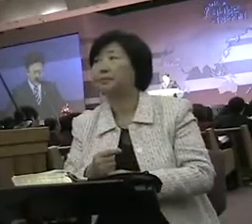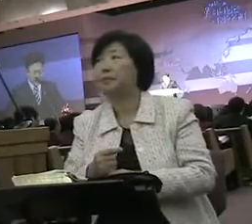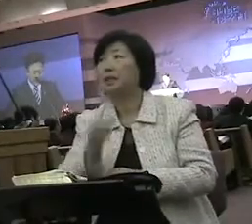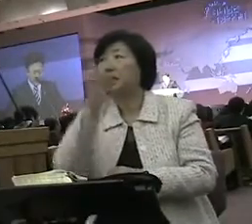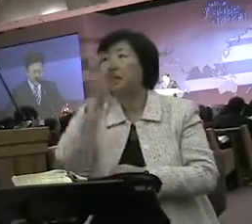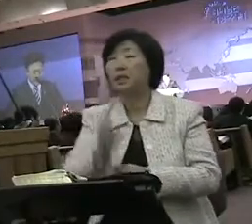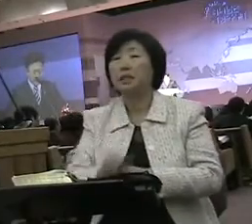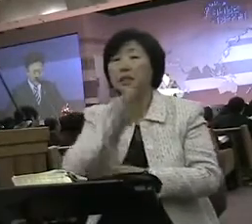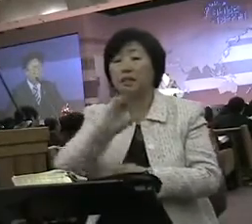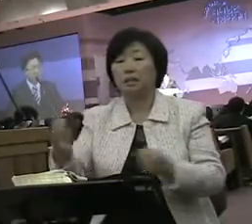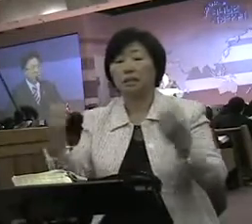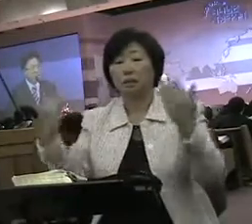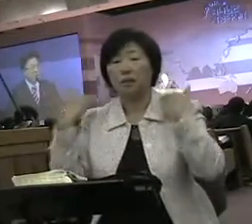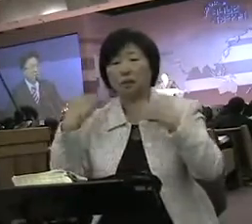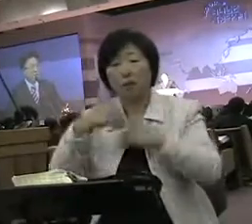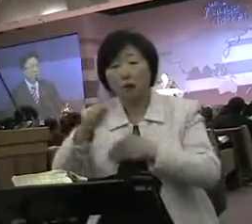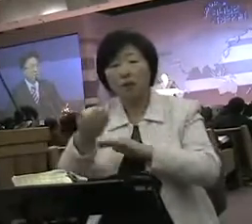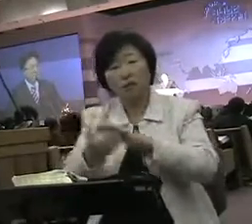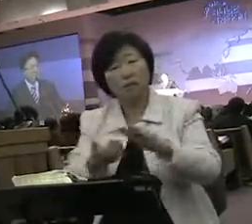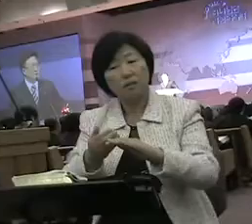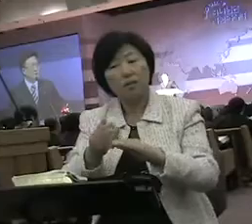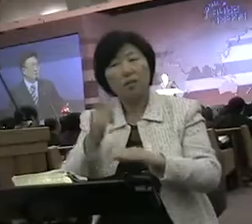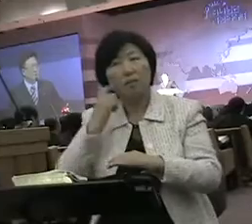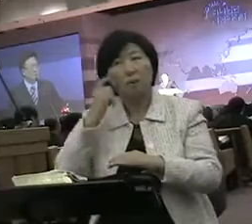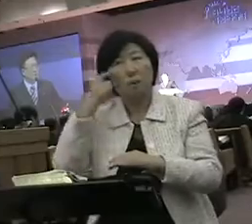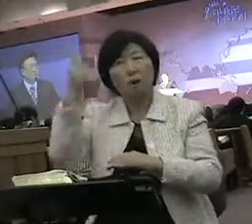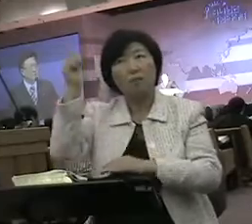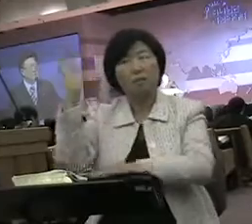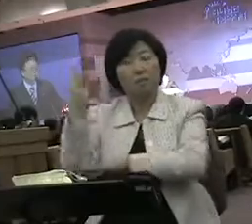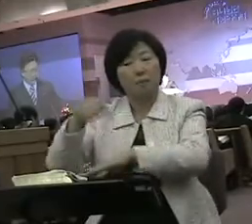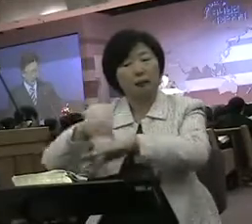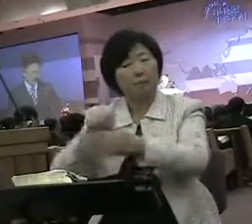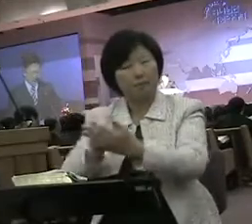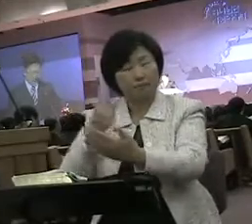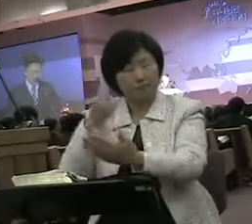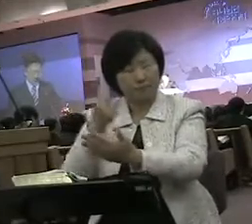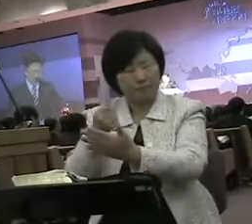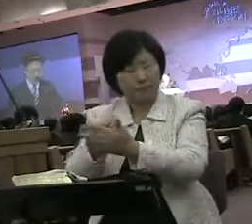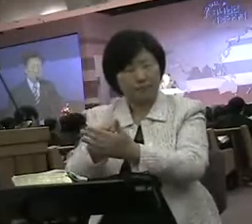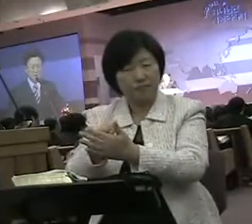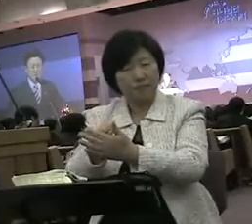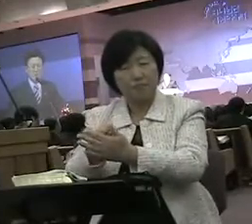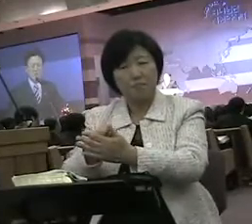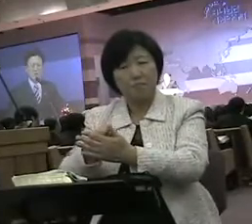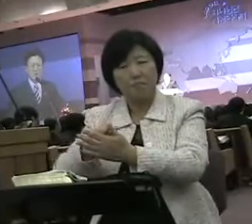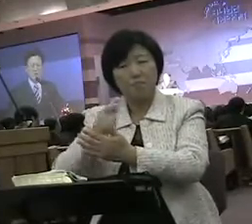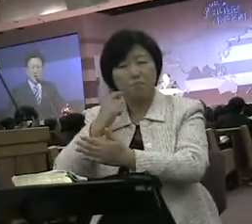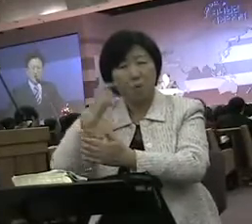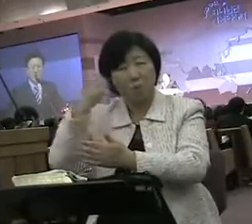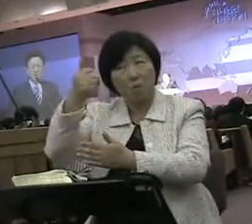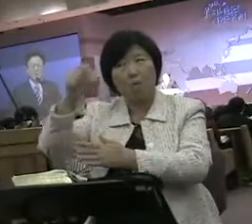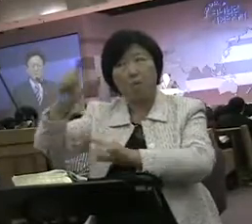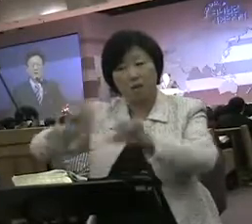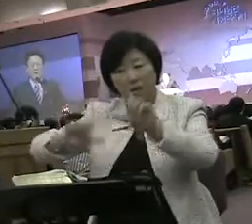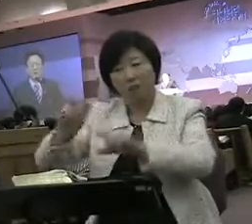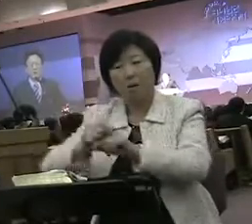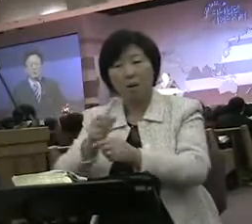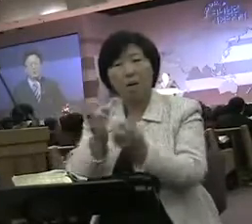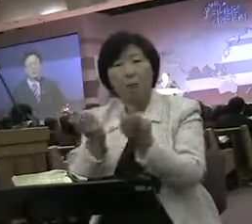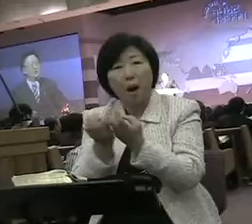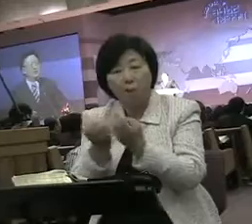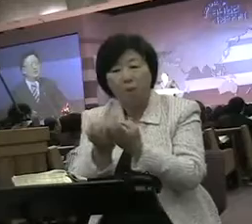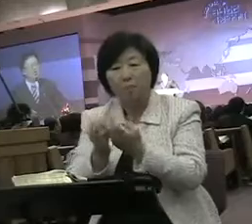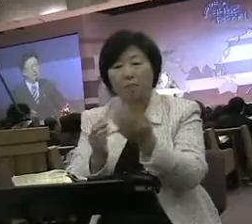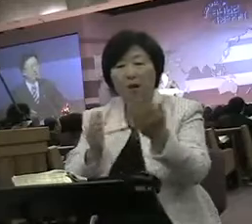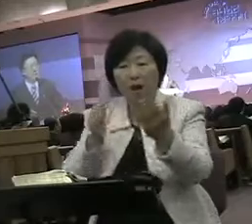신학교를 가기 전에 목회자의 마음이 이미 결정이 나는 것입니다. 목회자의 태도, 목양의 방법까지